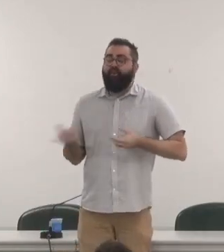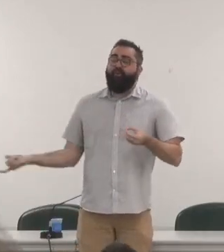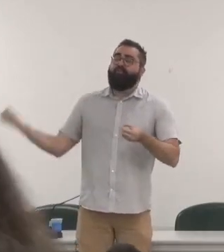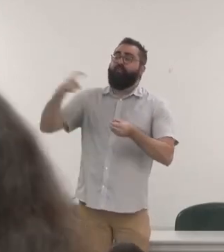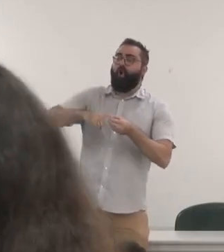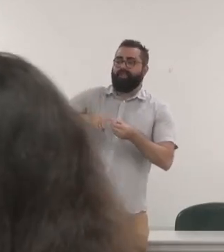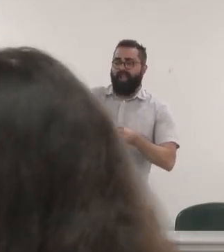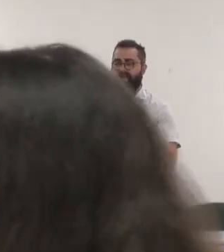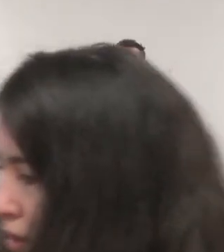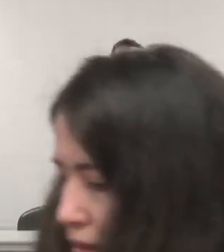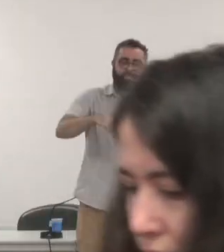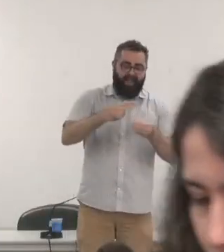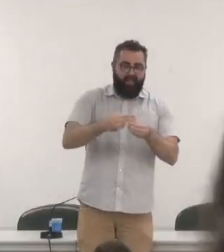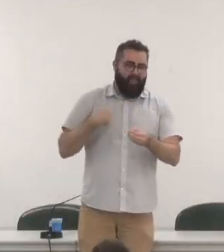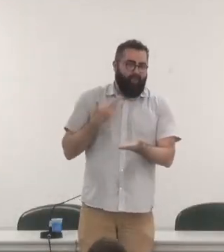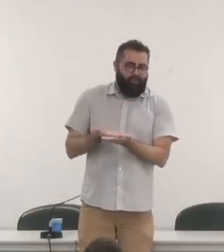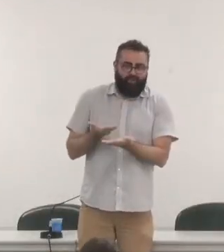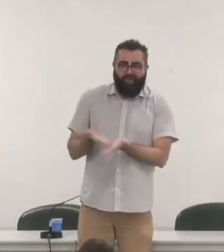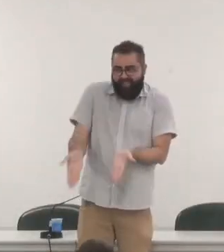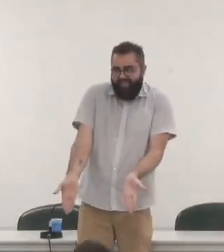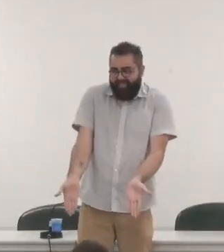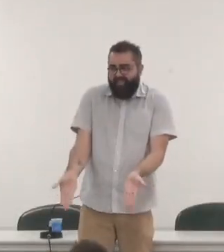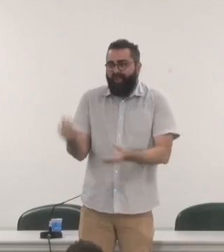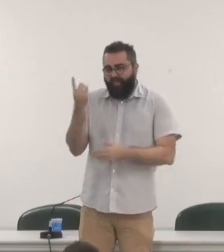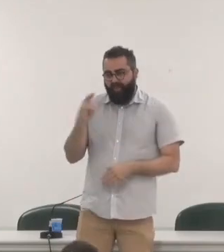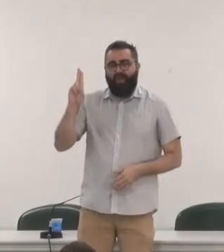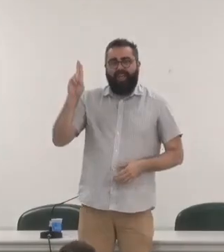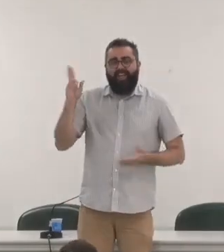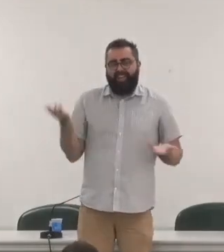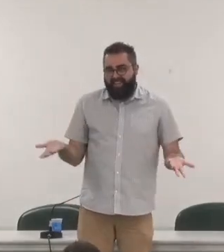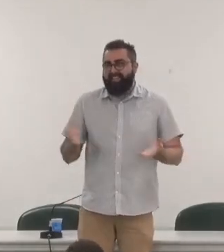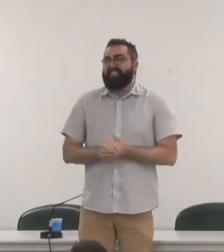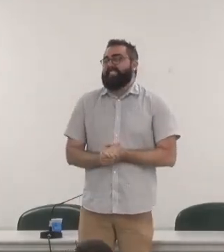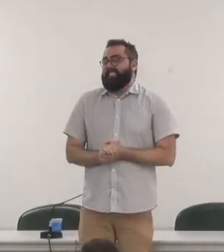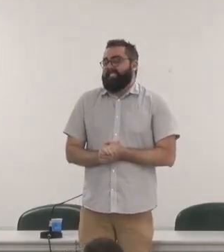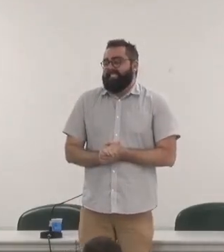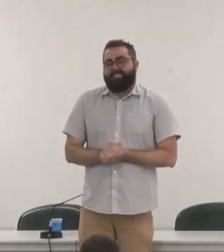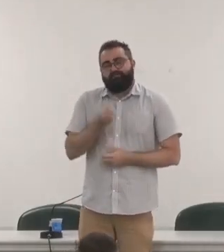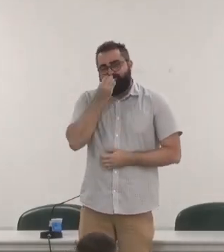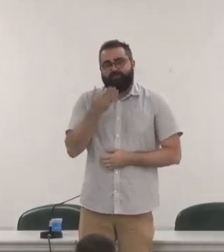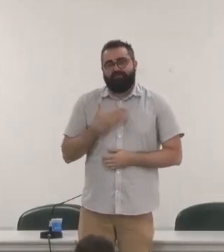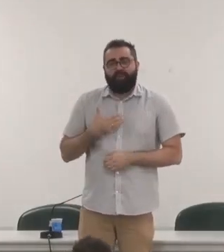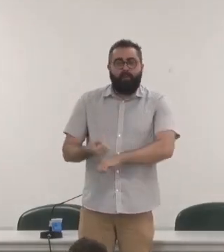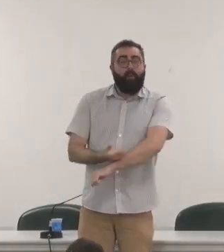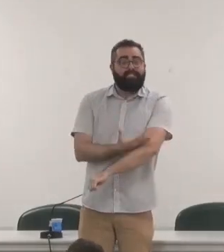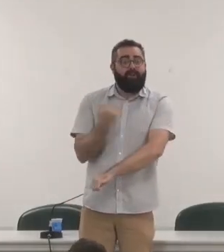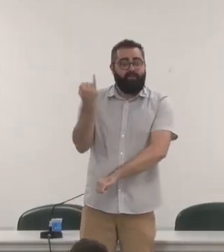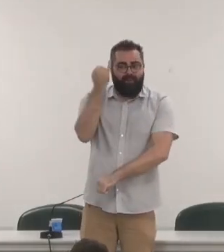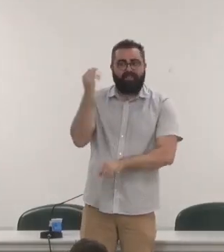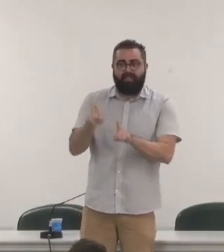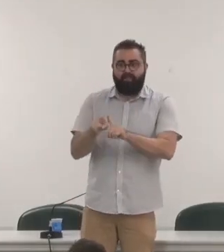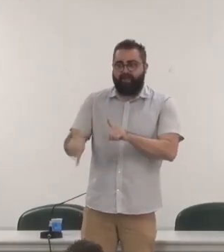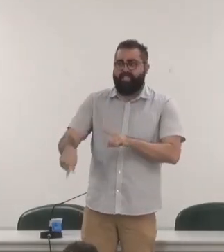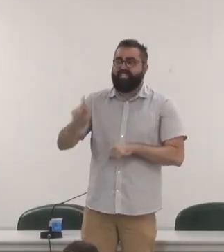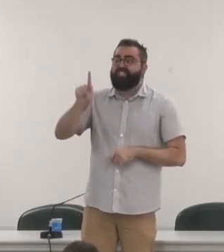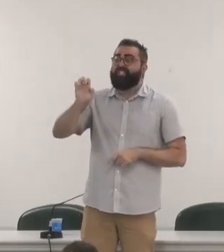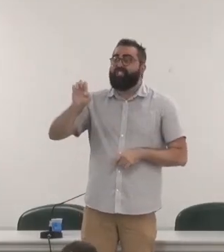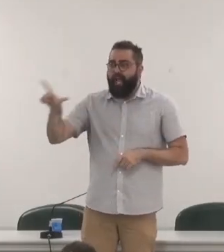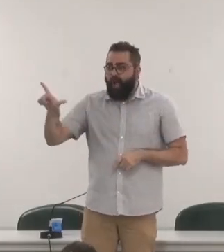um enorme prazer estar de volta à Unicamp, onde eu me formei doutor. Eu estou bastante emocionado